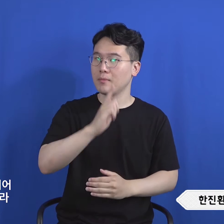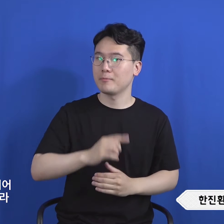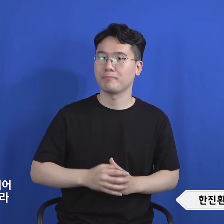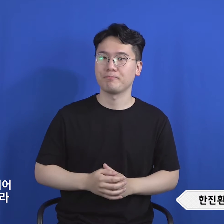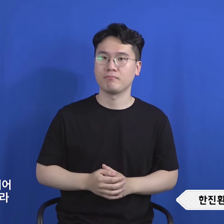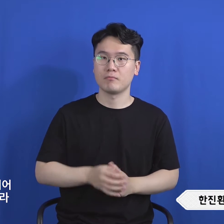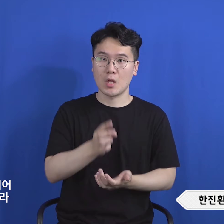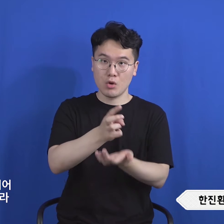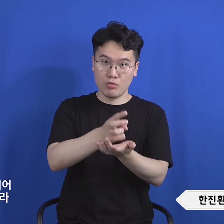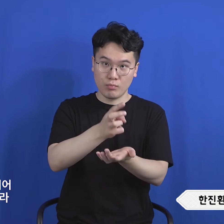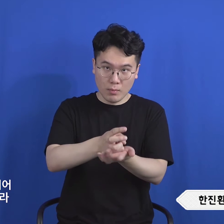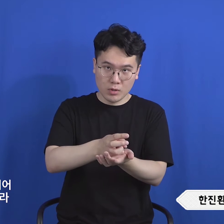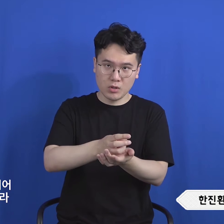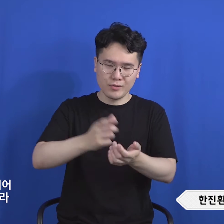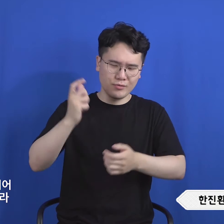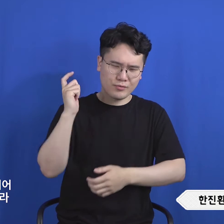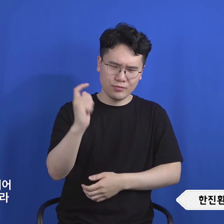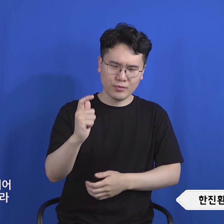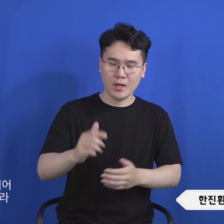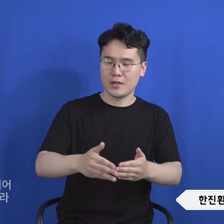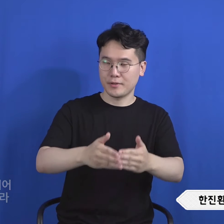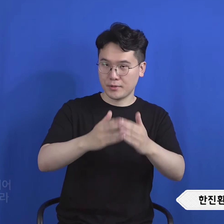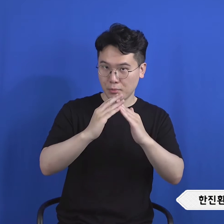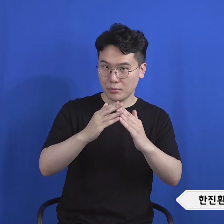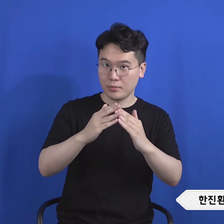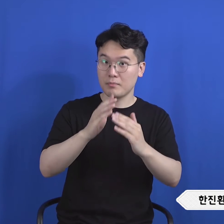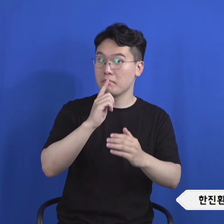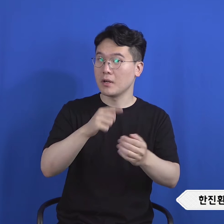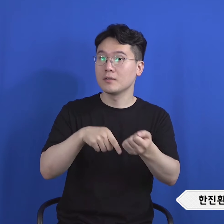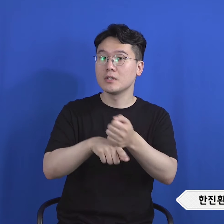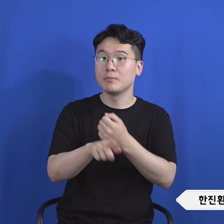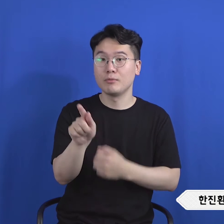율법을 굳게 세운다는 말의 의미가 무엇일까요?